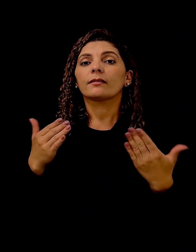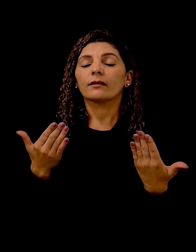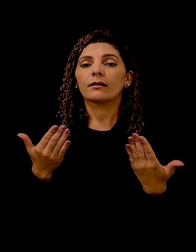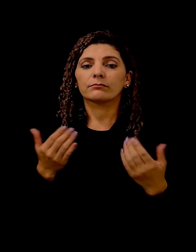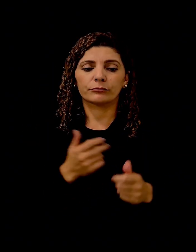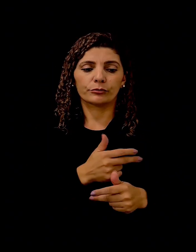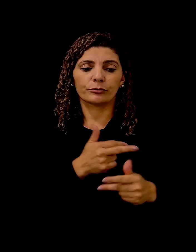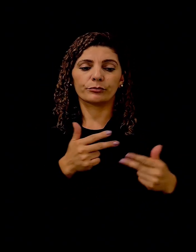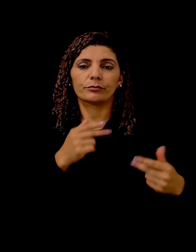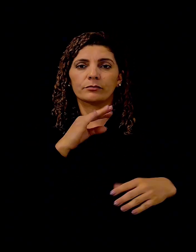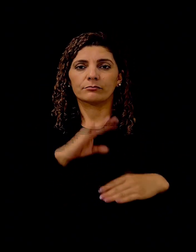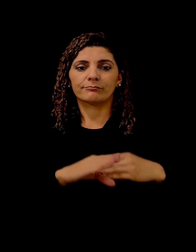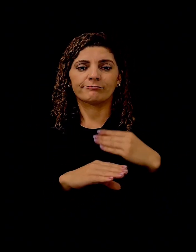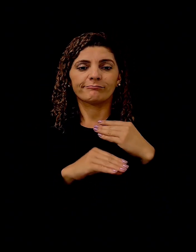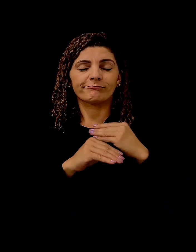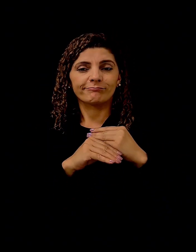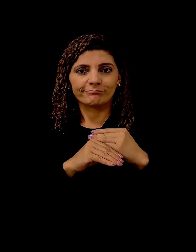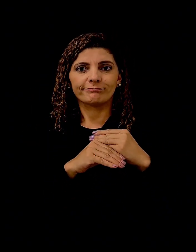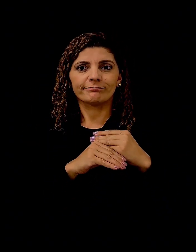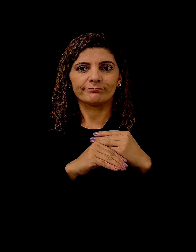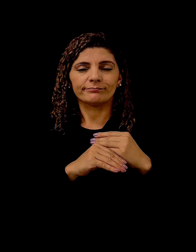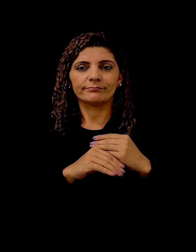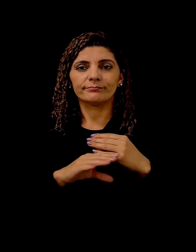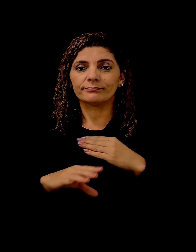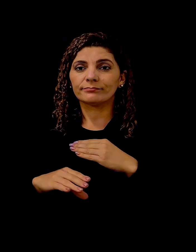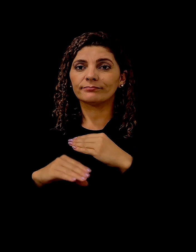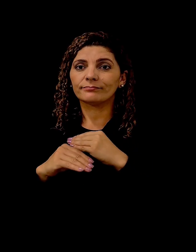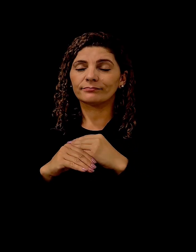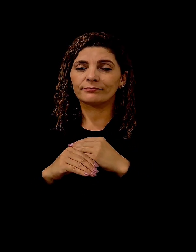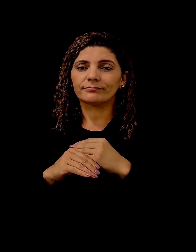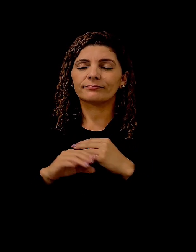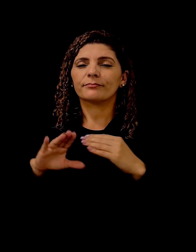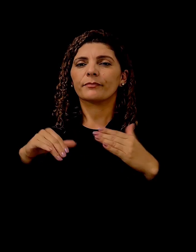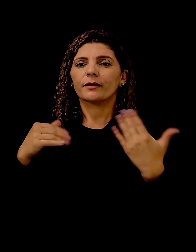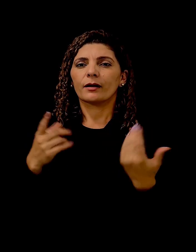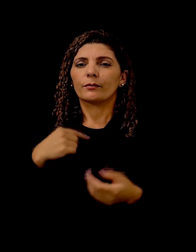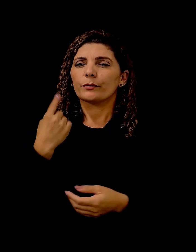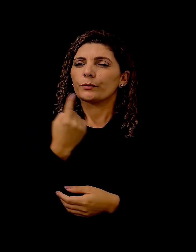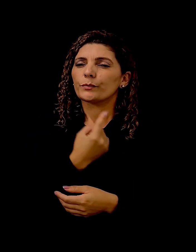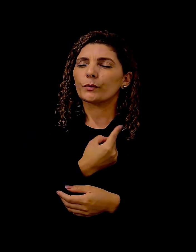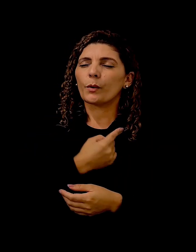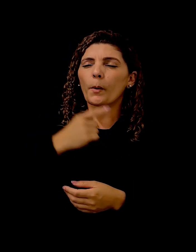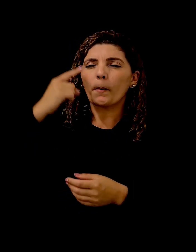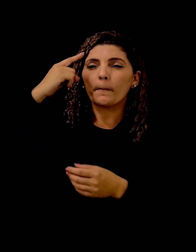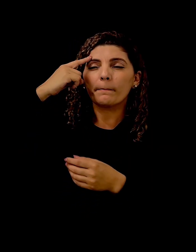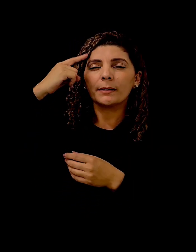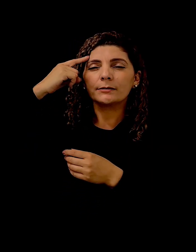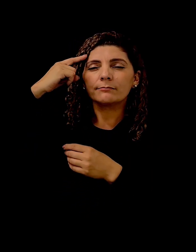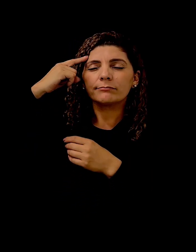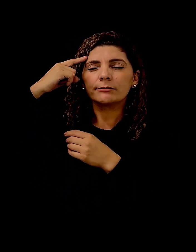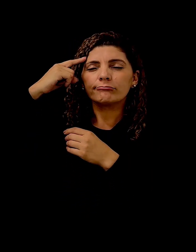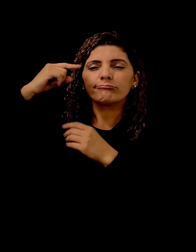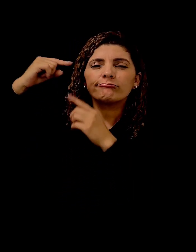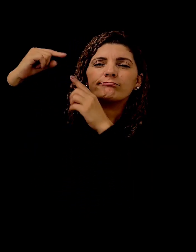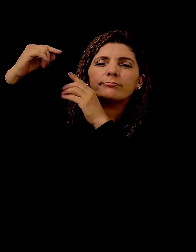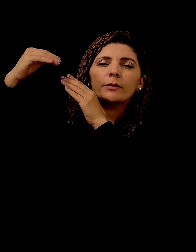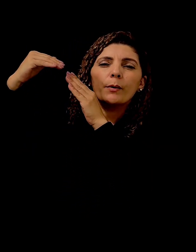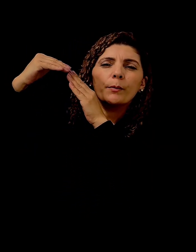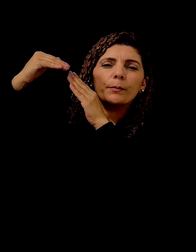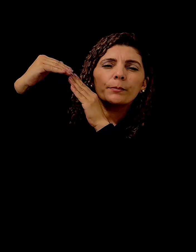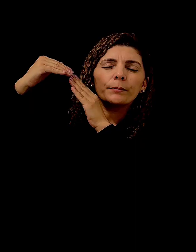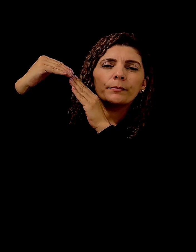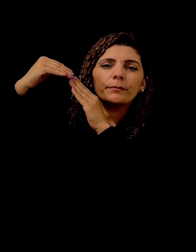que então os nossos pensamentos venham combinar com Ele e